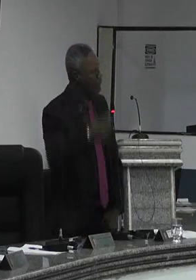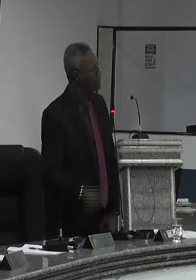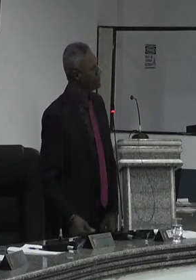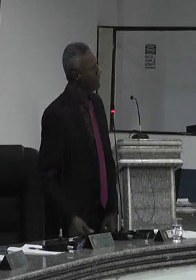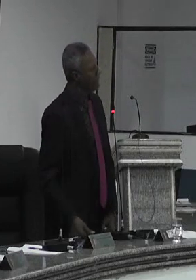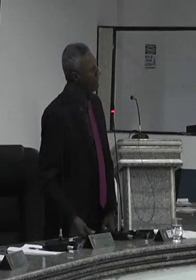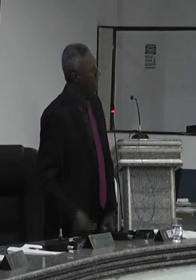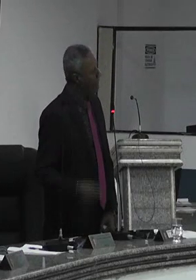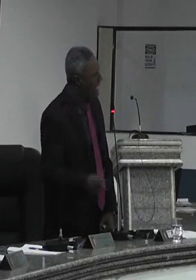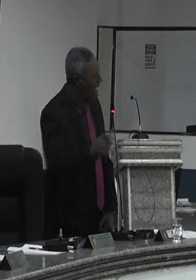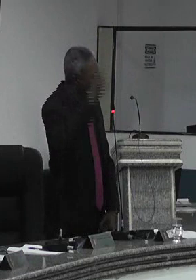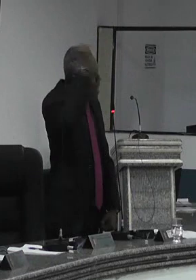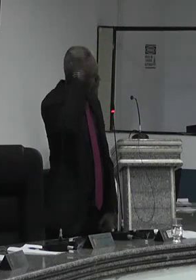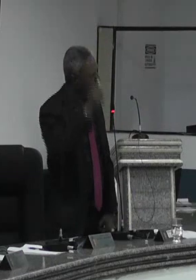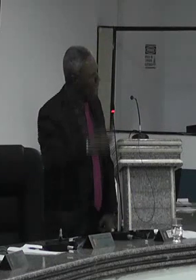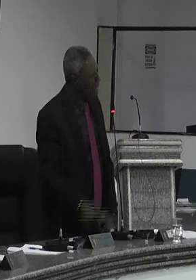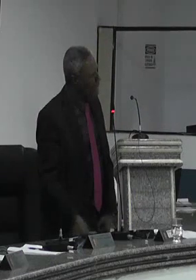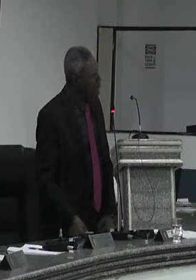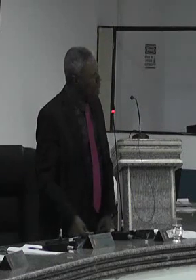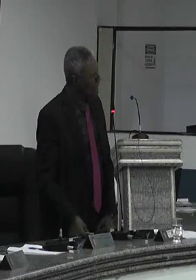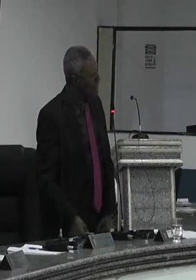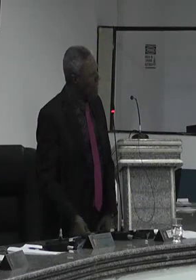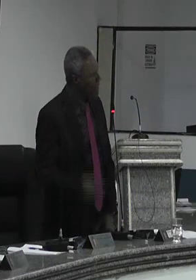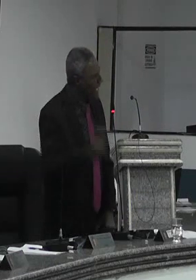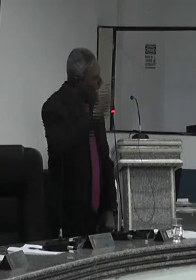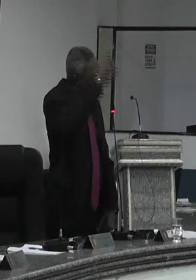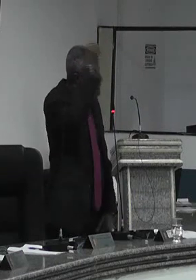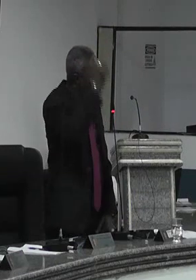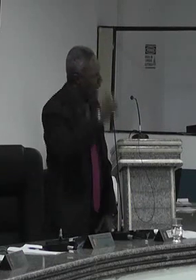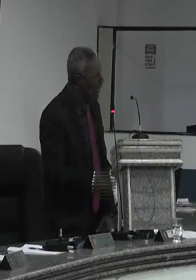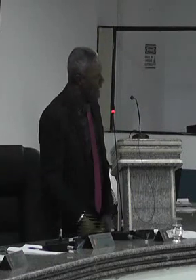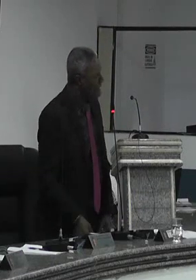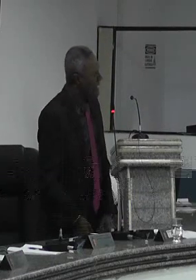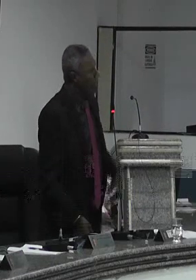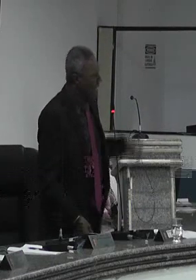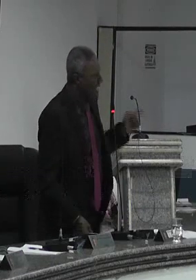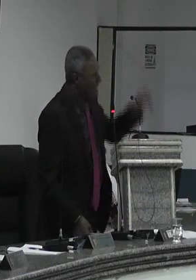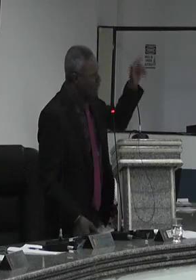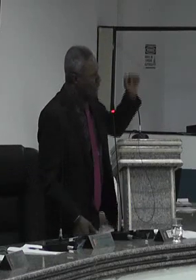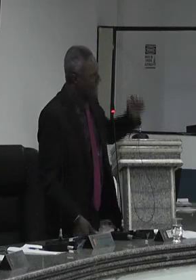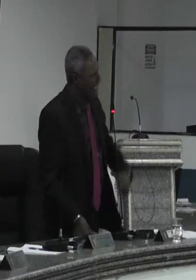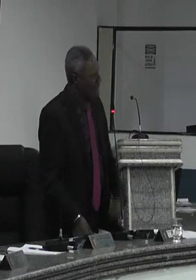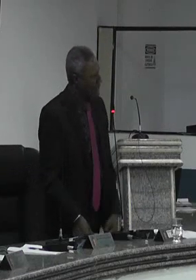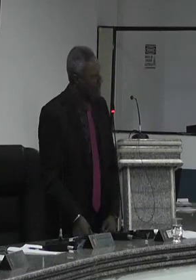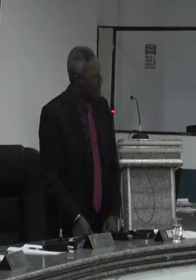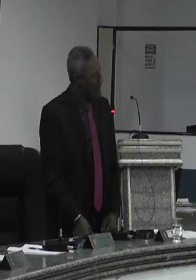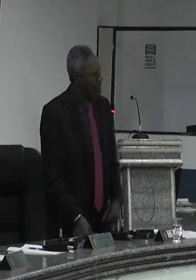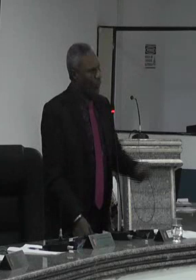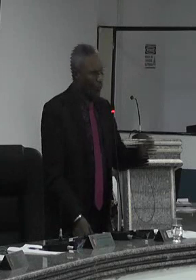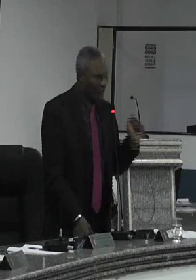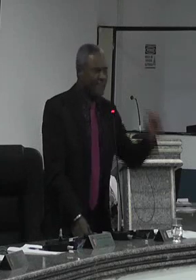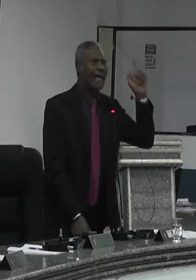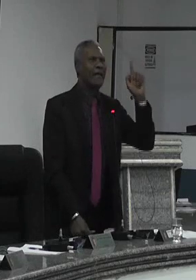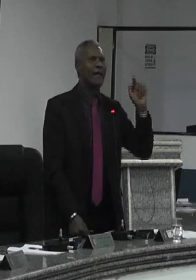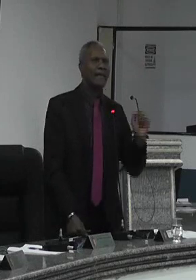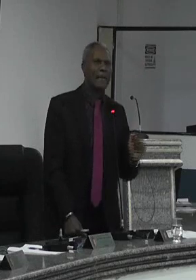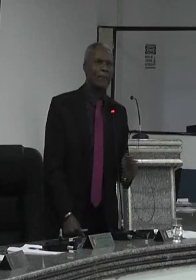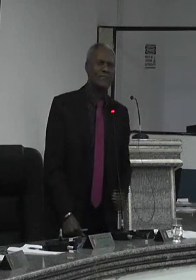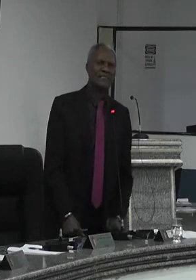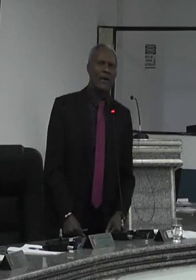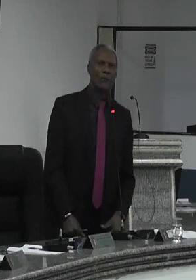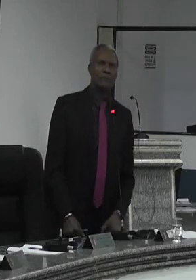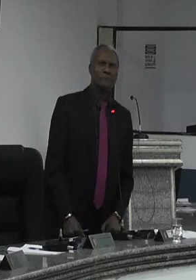joelho perante os poderosos, perante as maiores, perante as autoridades. O líder, ele